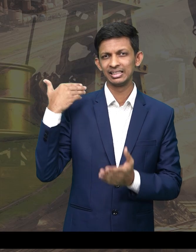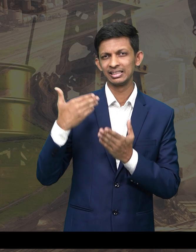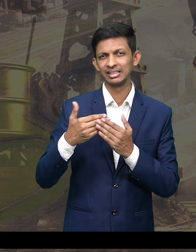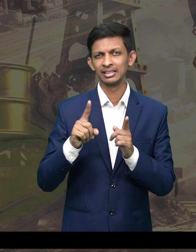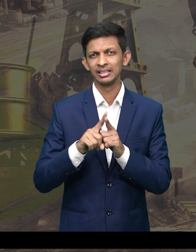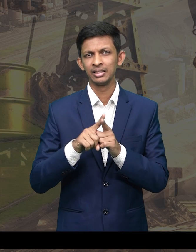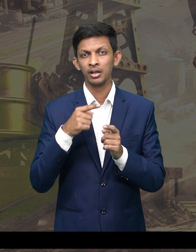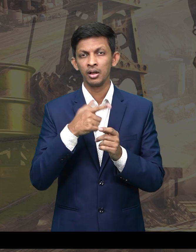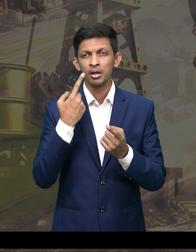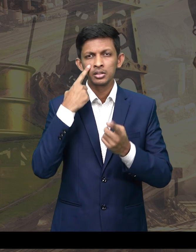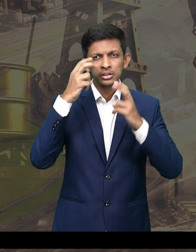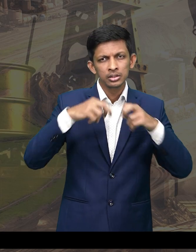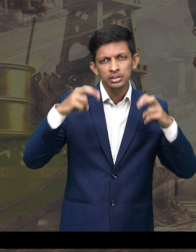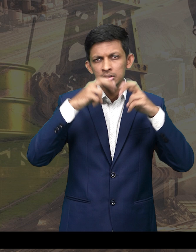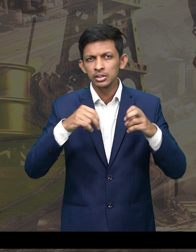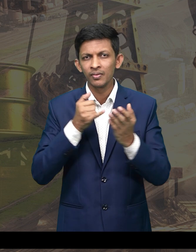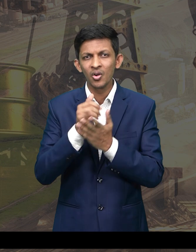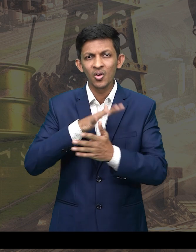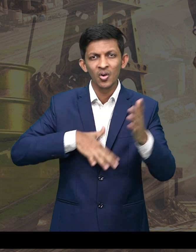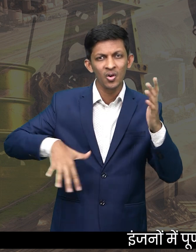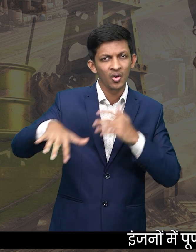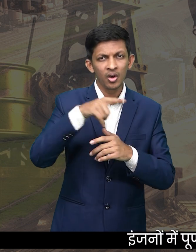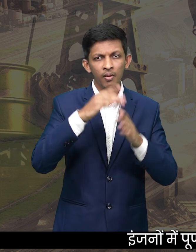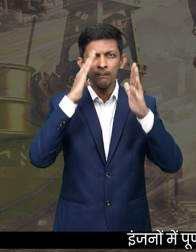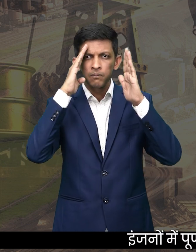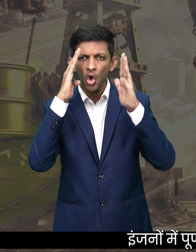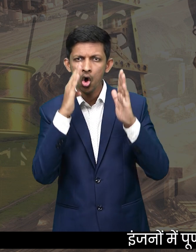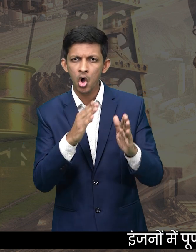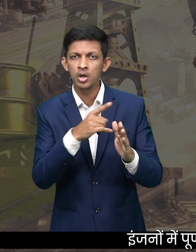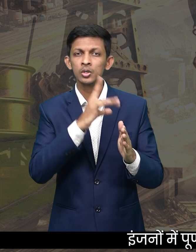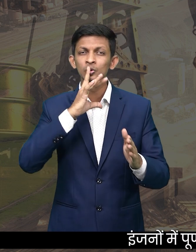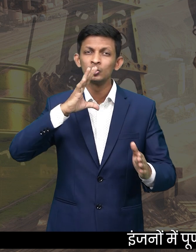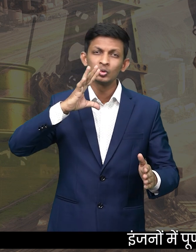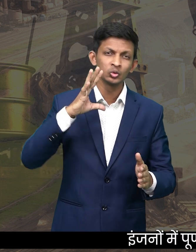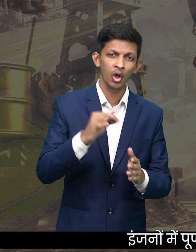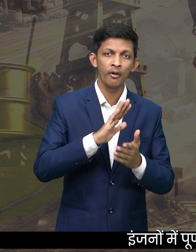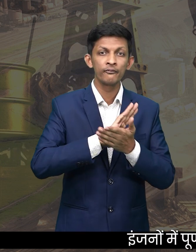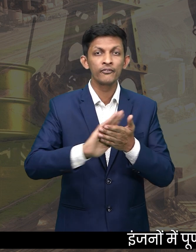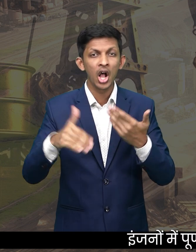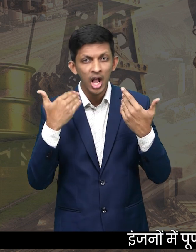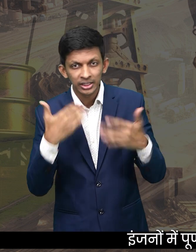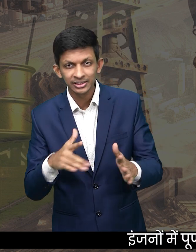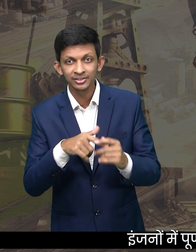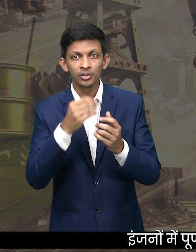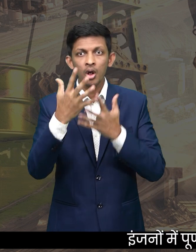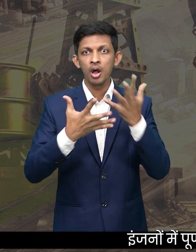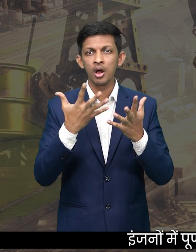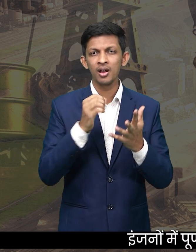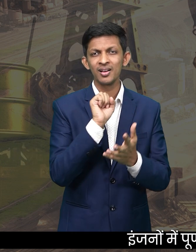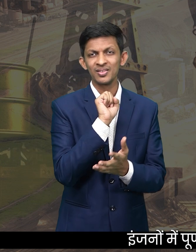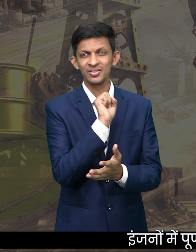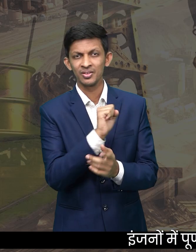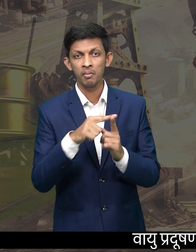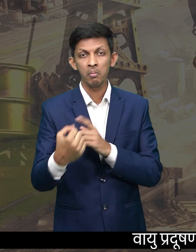इस क्षेत्र में हाल के शोध इन इंजनों में पूर्ण दहन सुनिश्चित करने, दक्षता